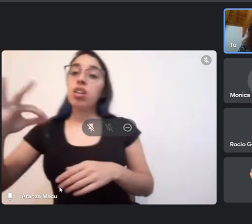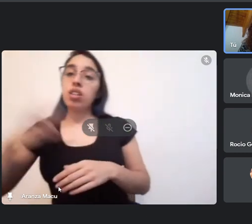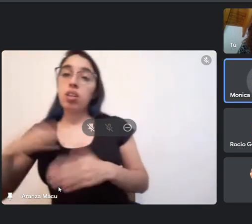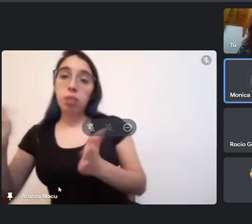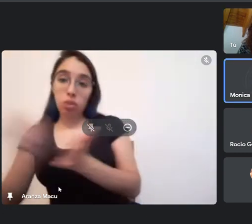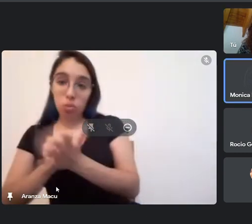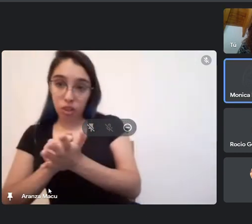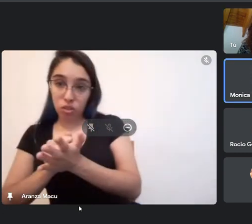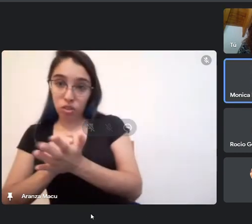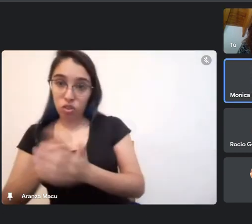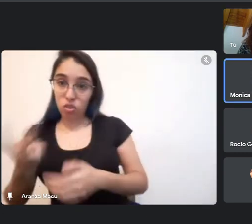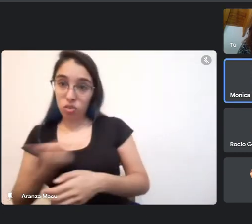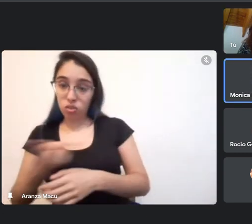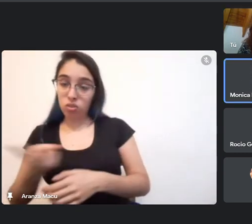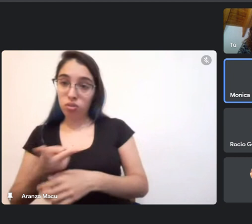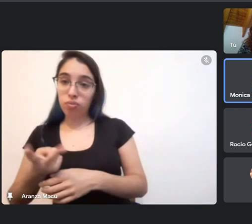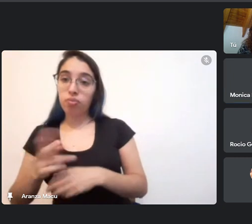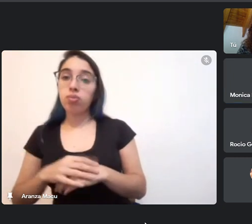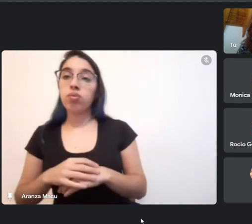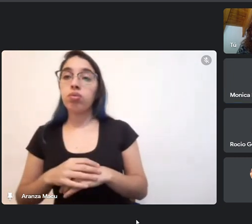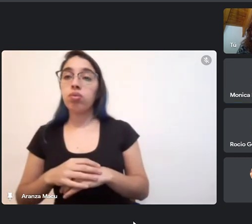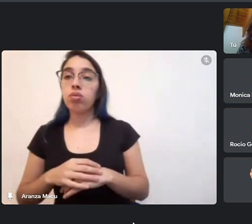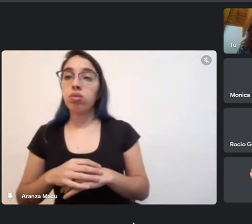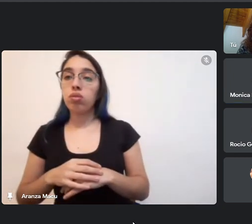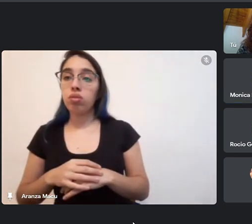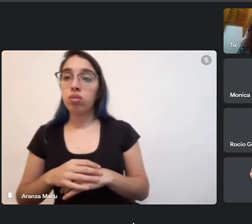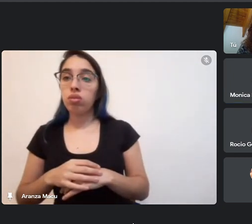bien. Sí, bien.